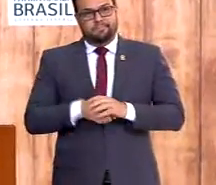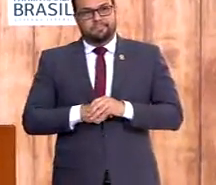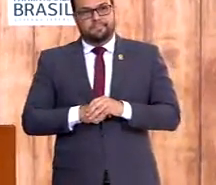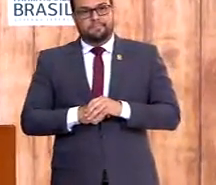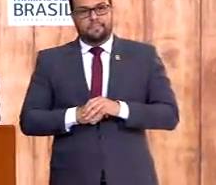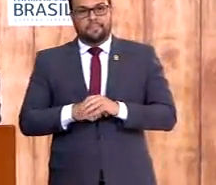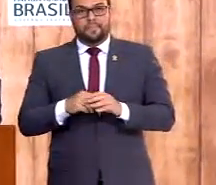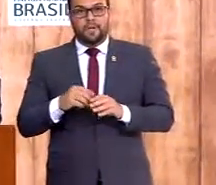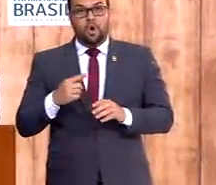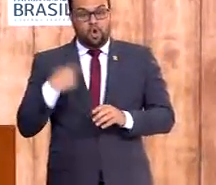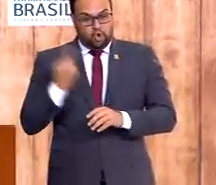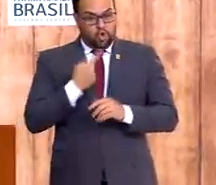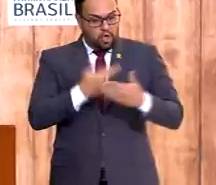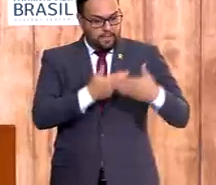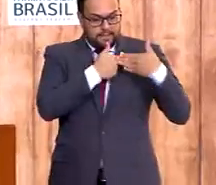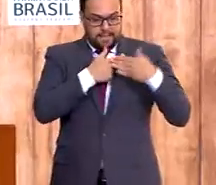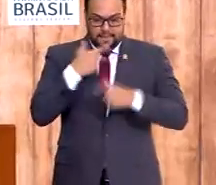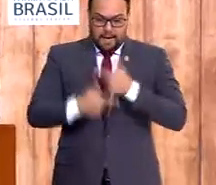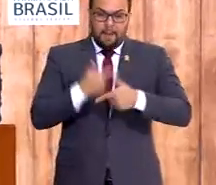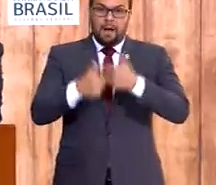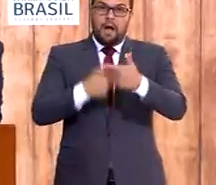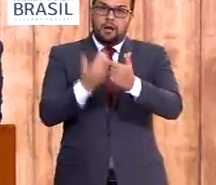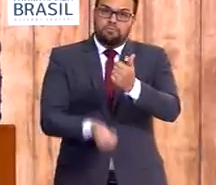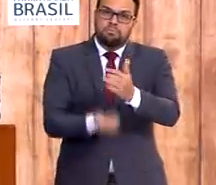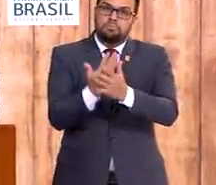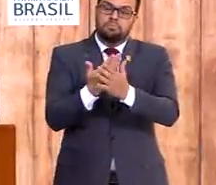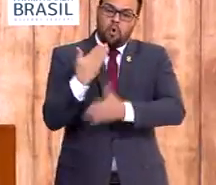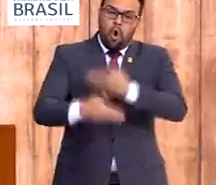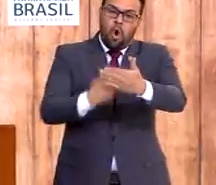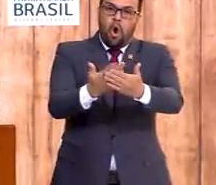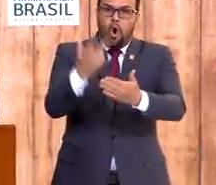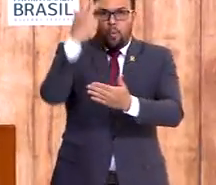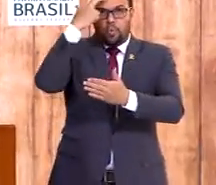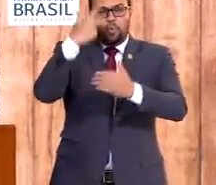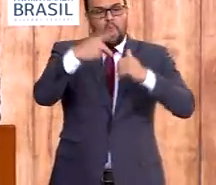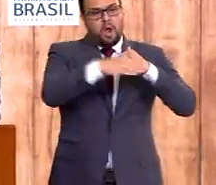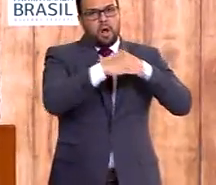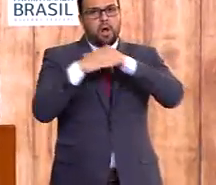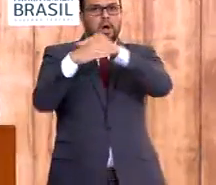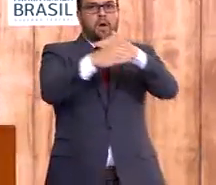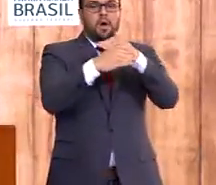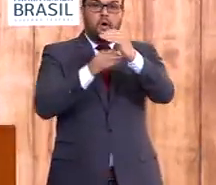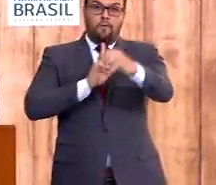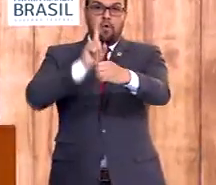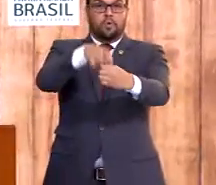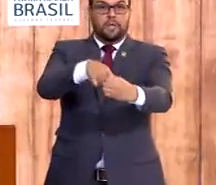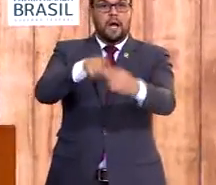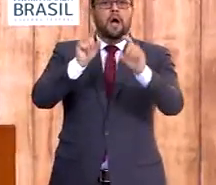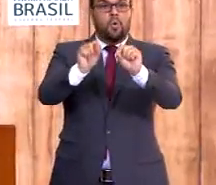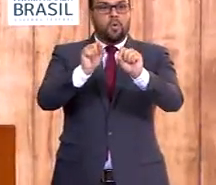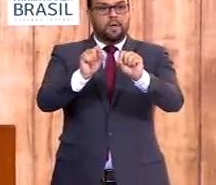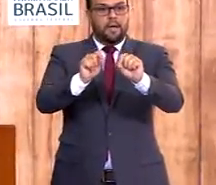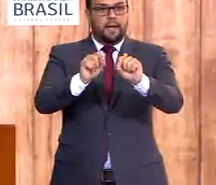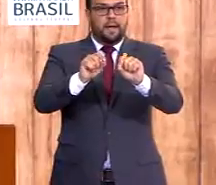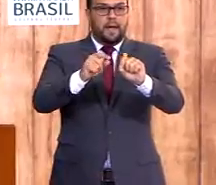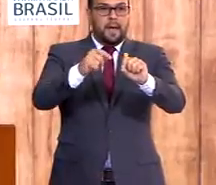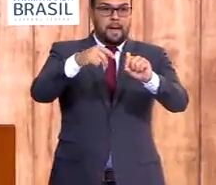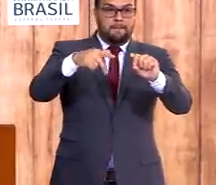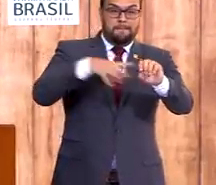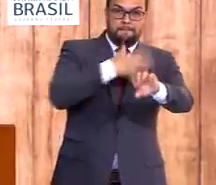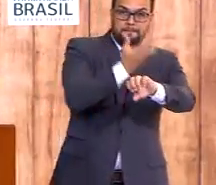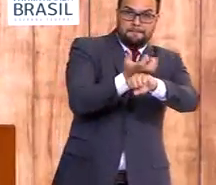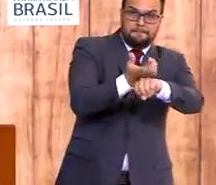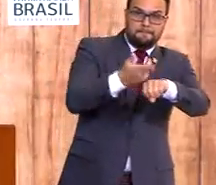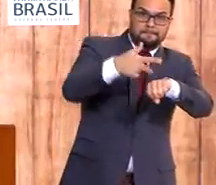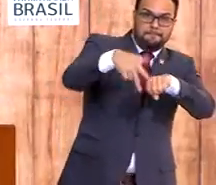nós trabalha desenvolveu a cultura para o Homem Comum a devolver para as Praças que os coretos e escolas